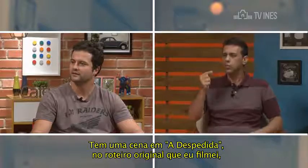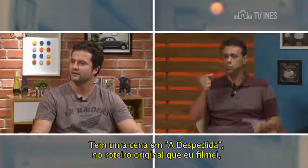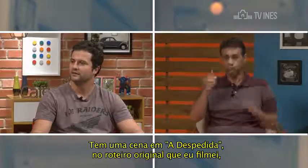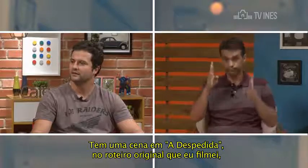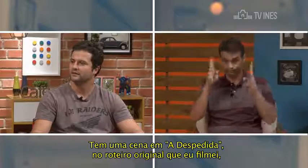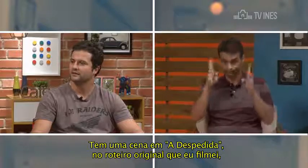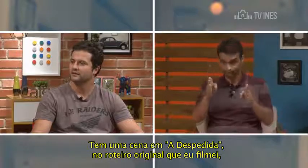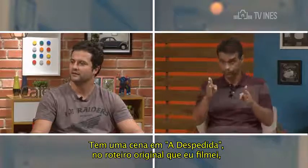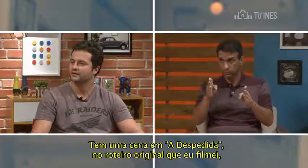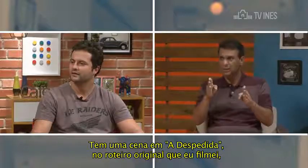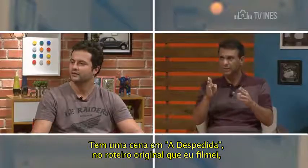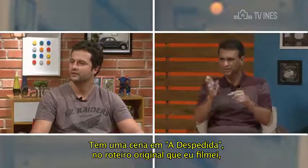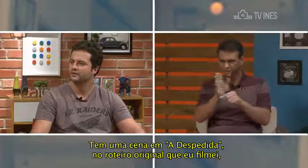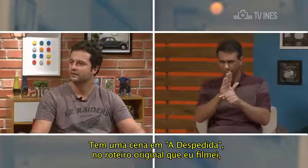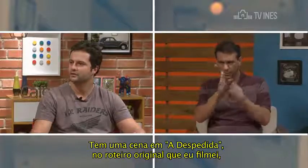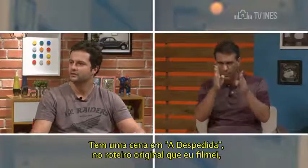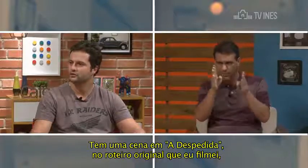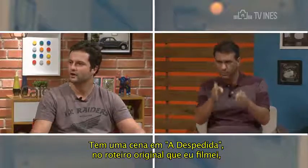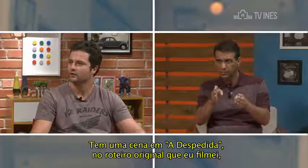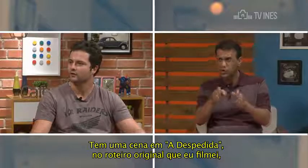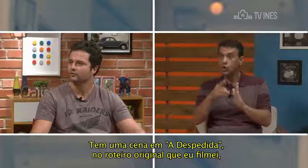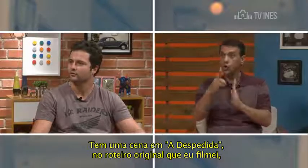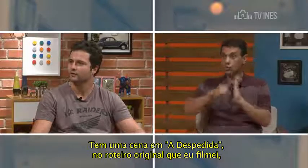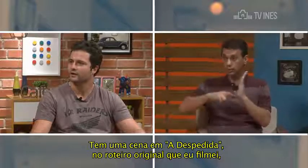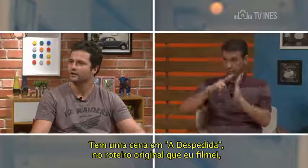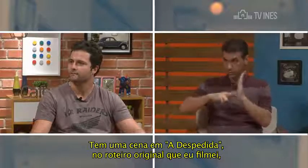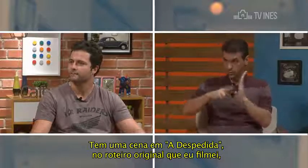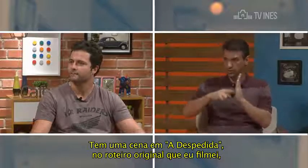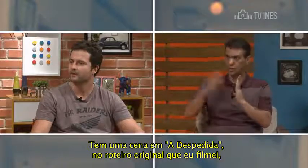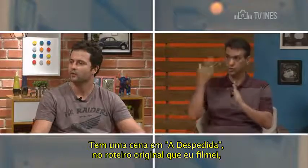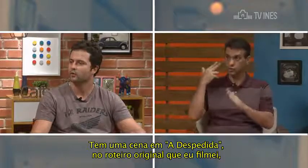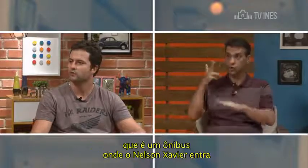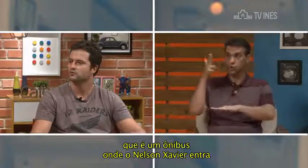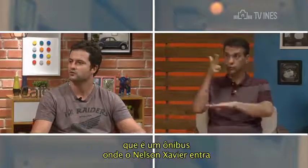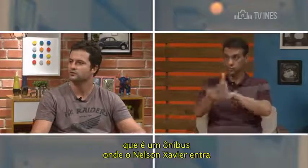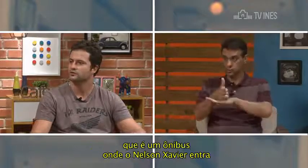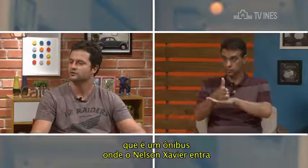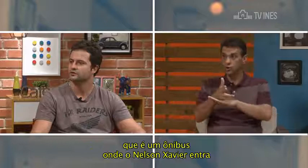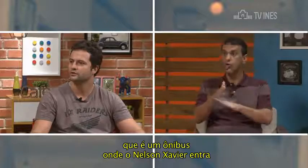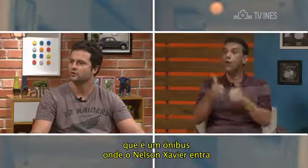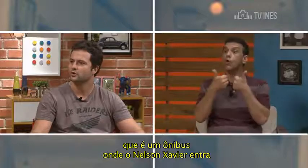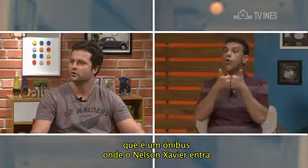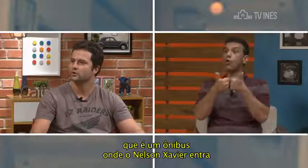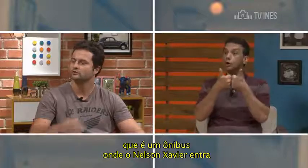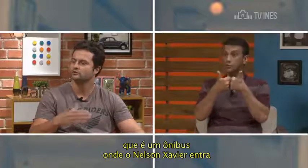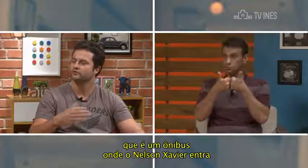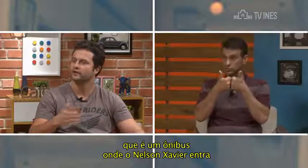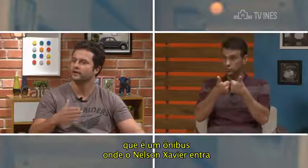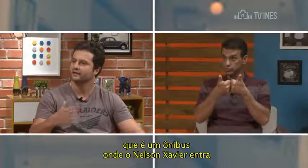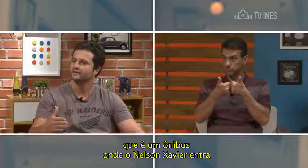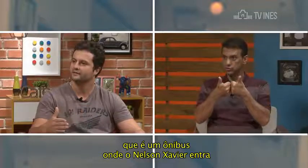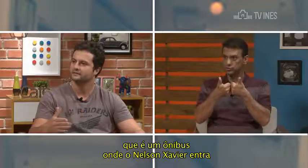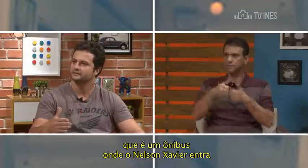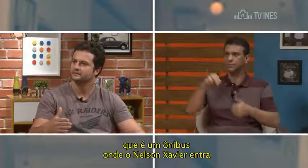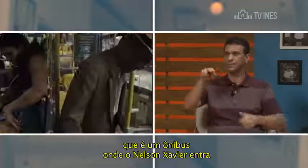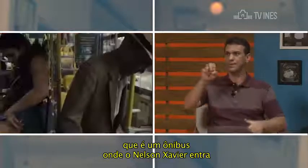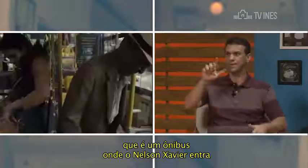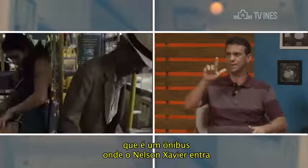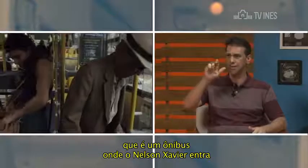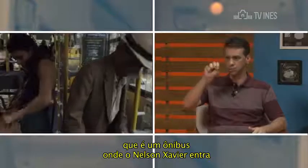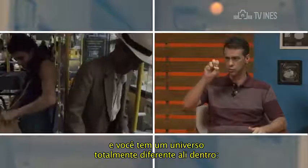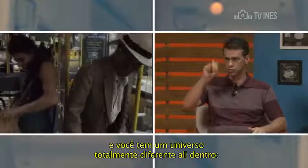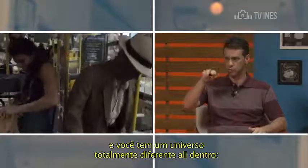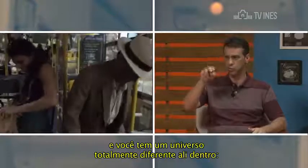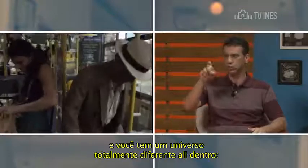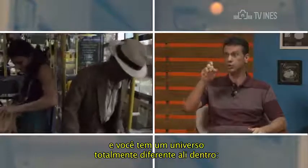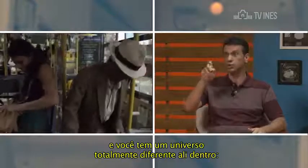despedida e no roteiro original, né, que eu filmei, que é um ônibus onde o Nelson Xavier entra